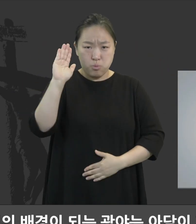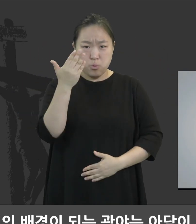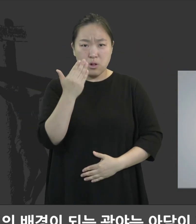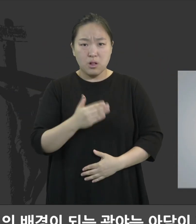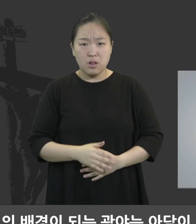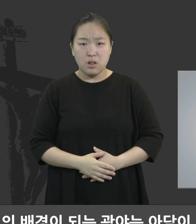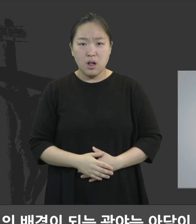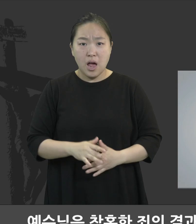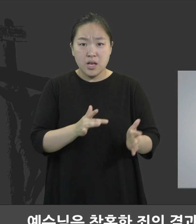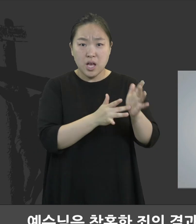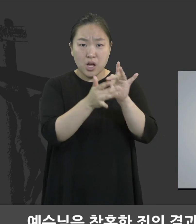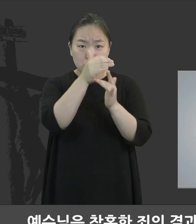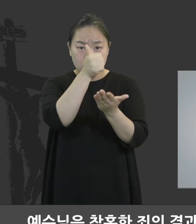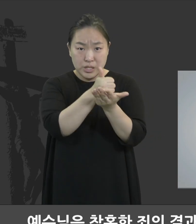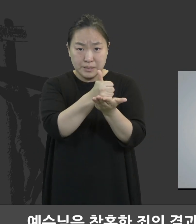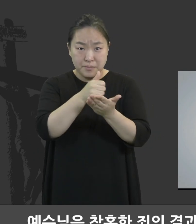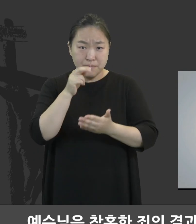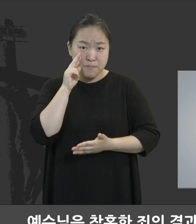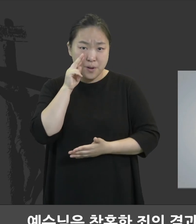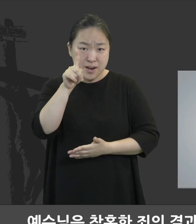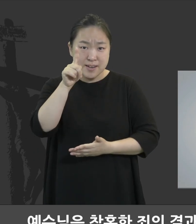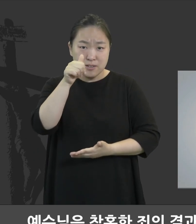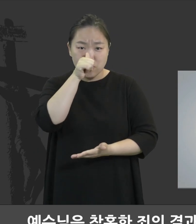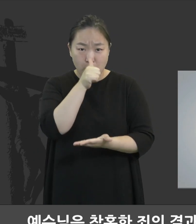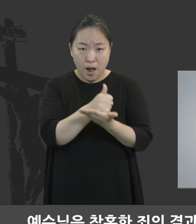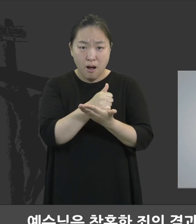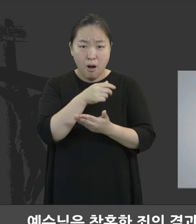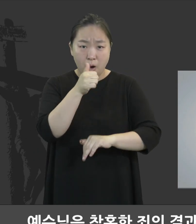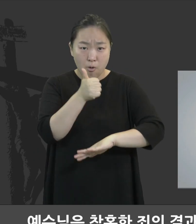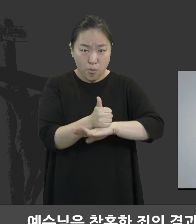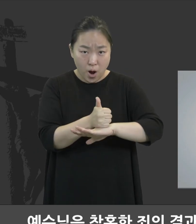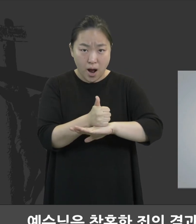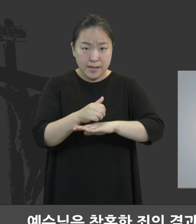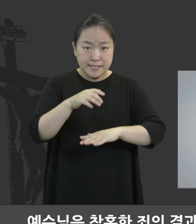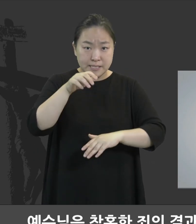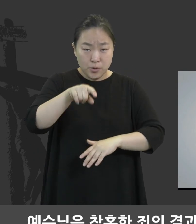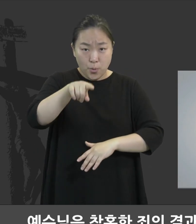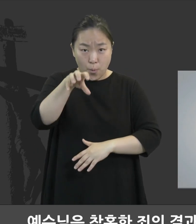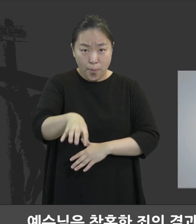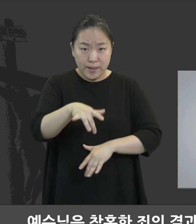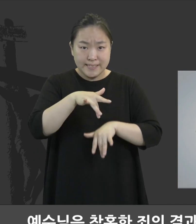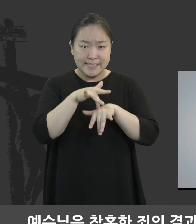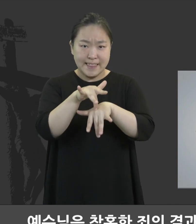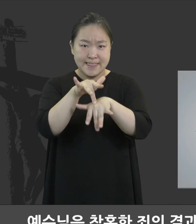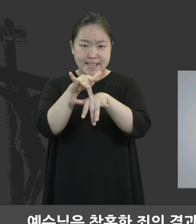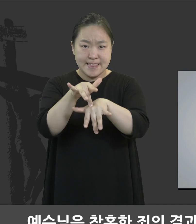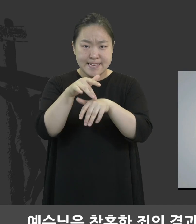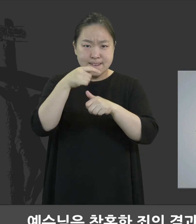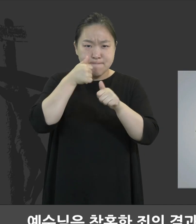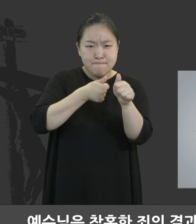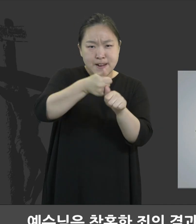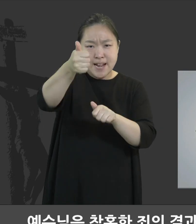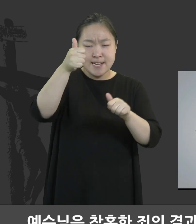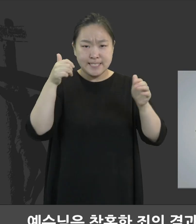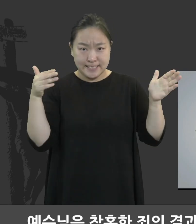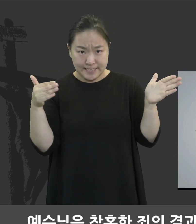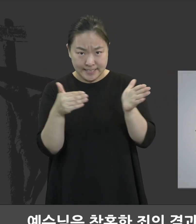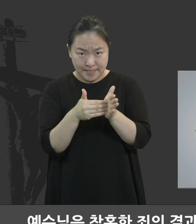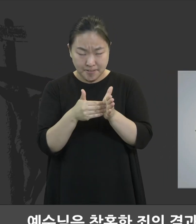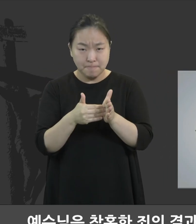황폐해졌기 때문이죠. 예수님은 참혹한 죄의 결과로 생겨난 곳에서 사탄과 맞서